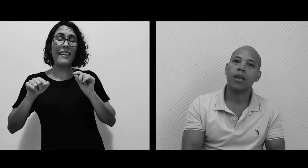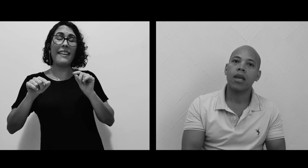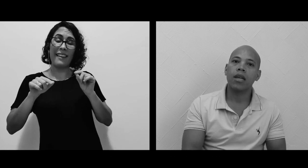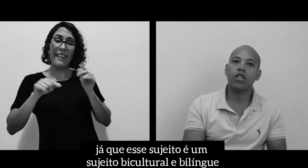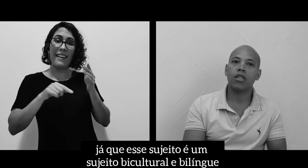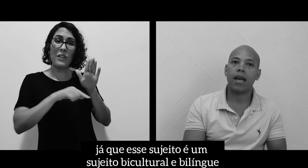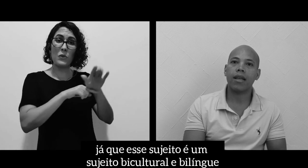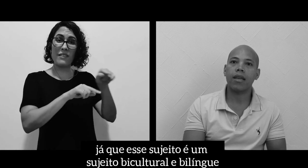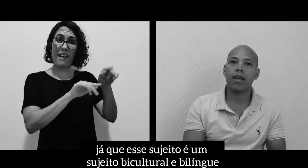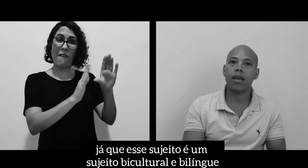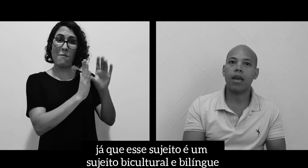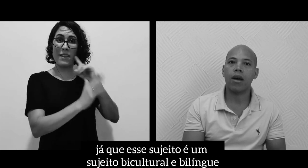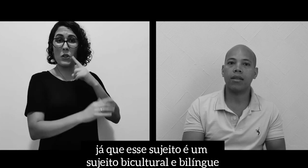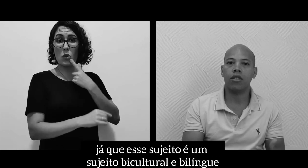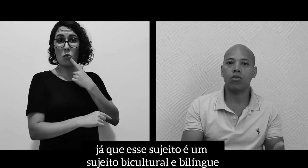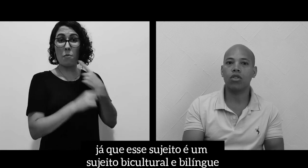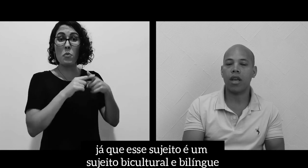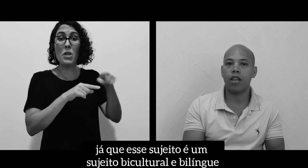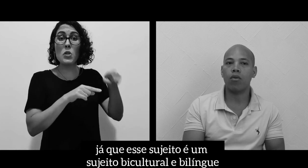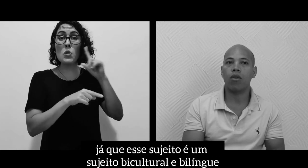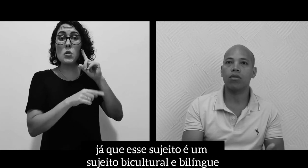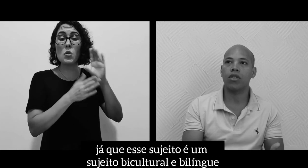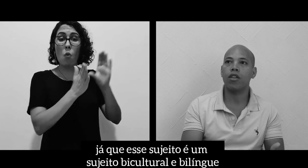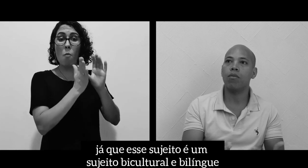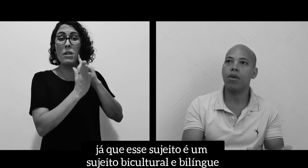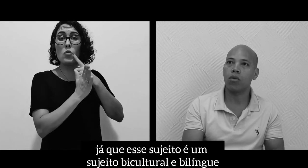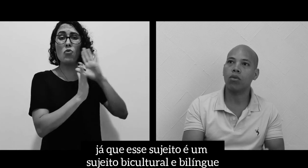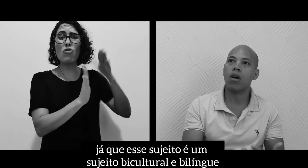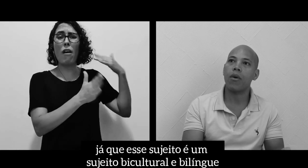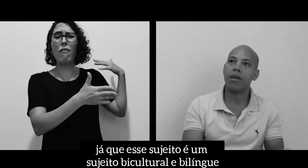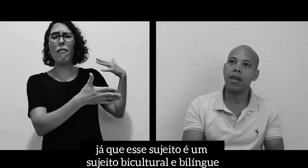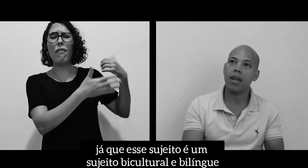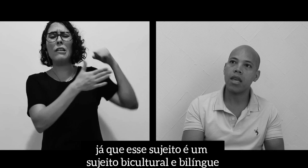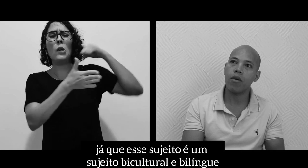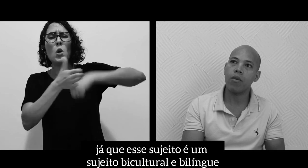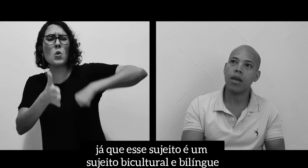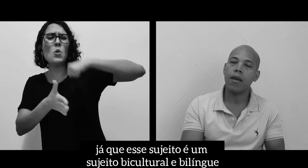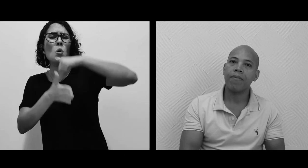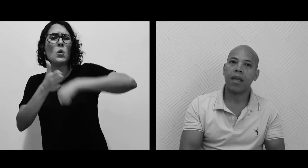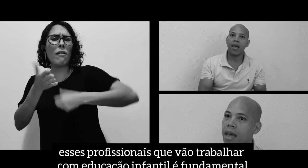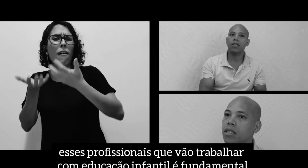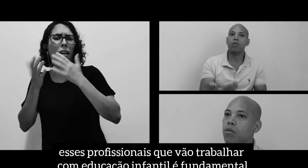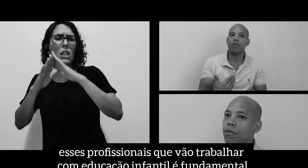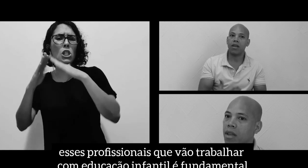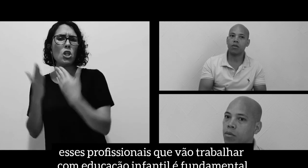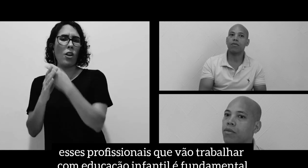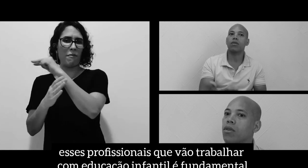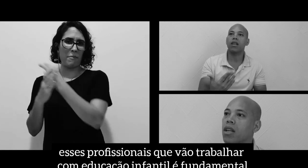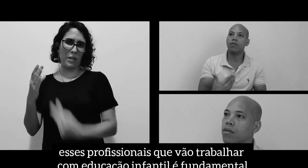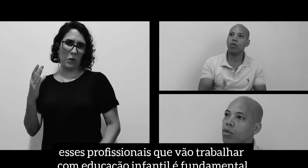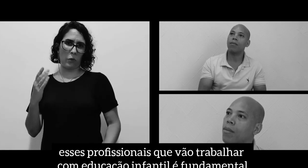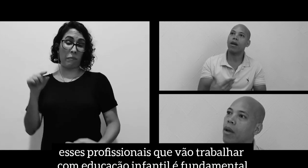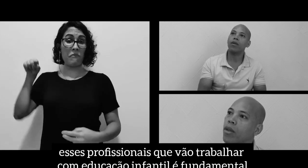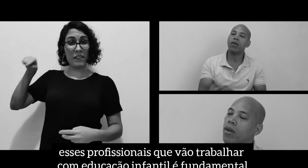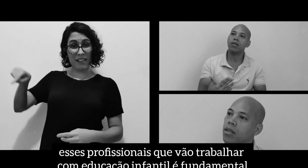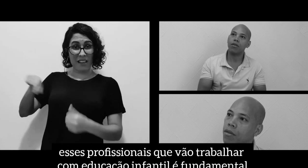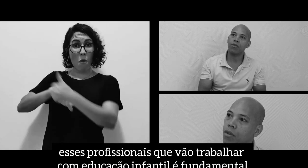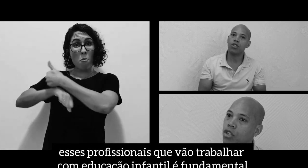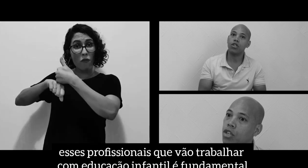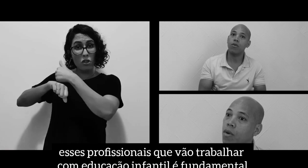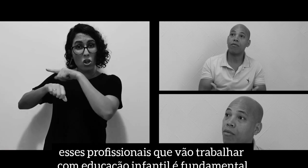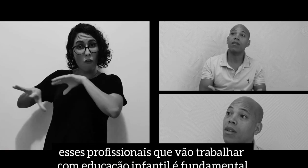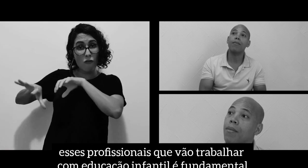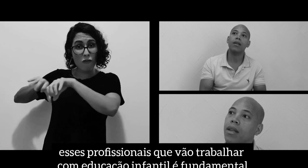né? Já que esse sujeito é um sujeito bicultural e bilíngue, esses profissionais que vão trabalhar com a